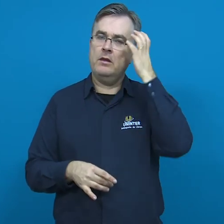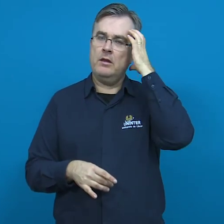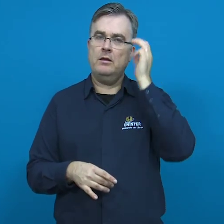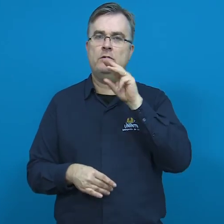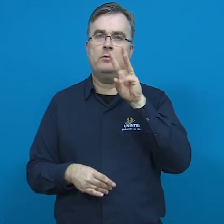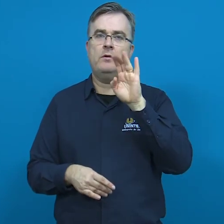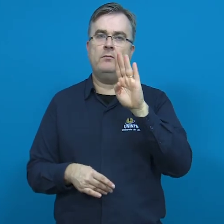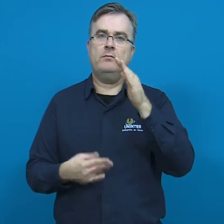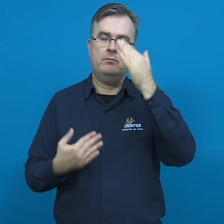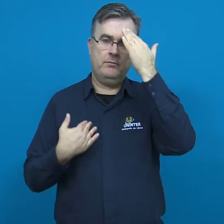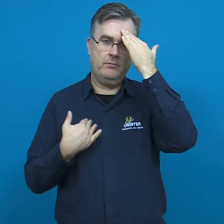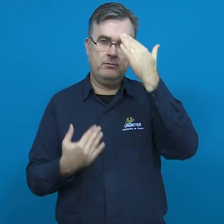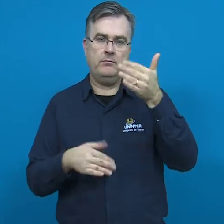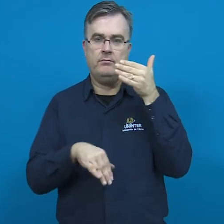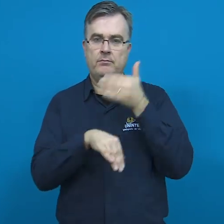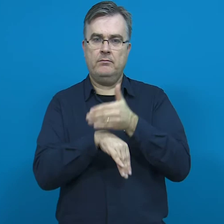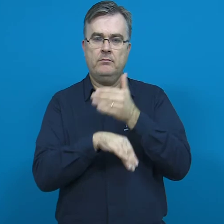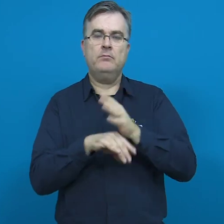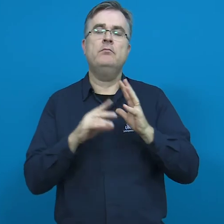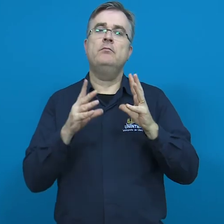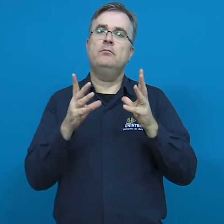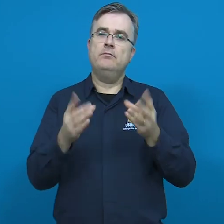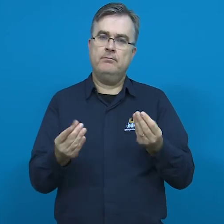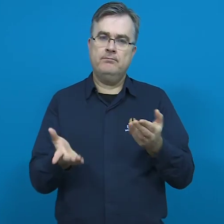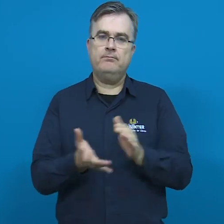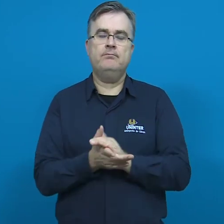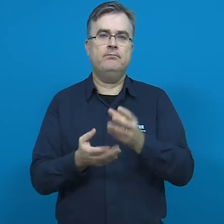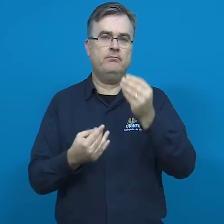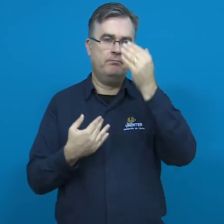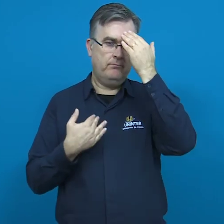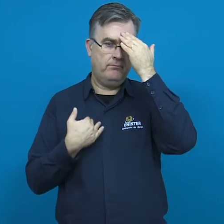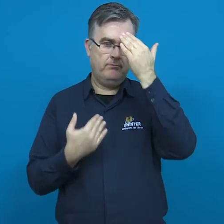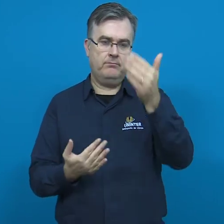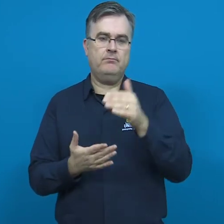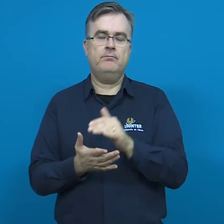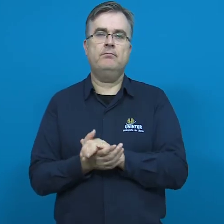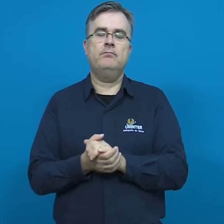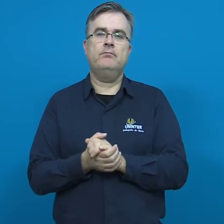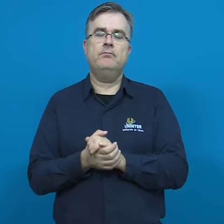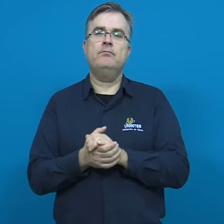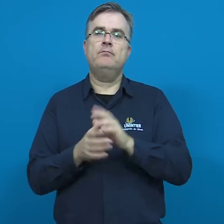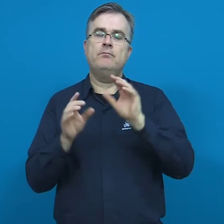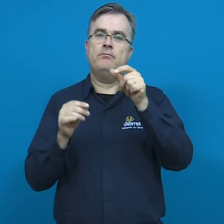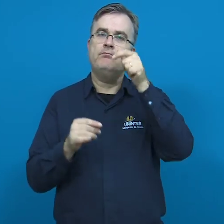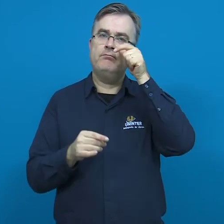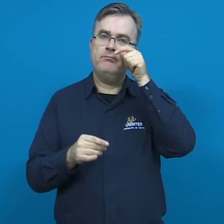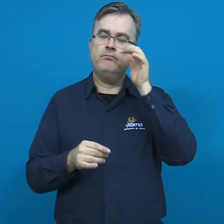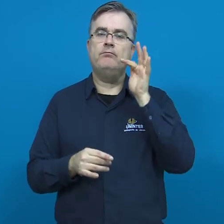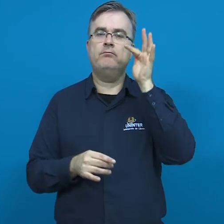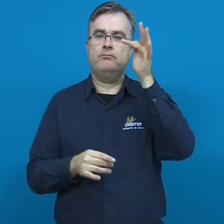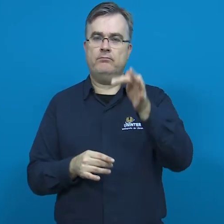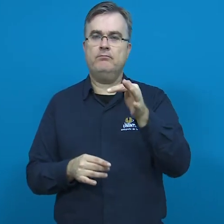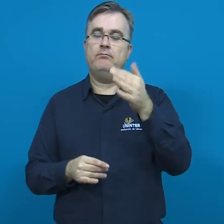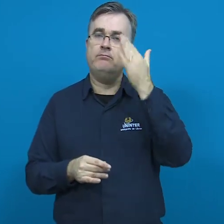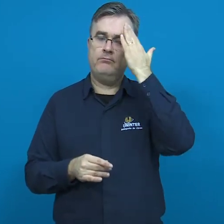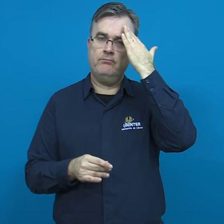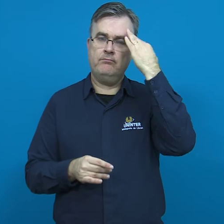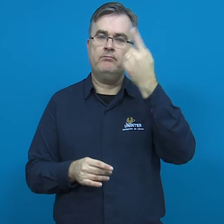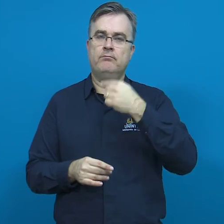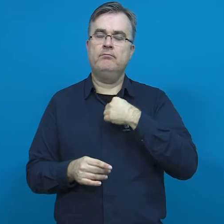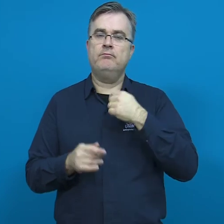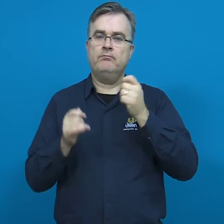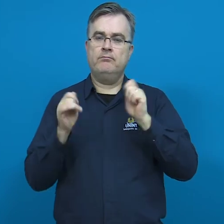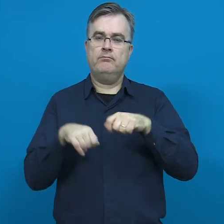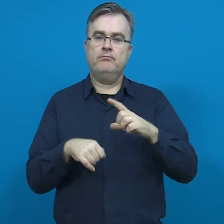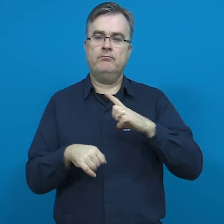finais aí dessa nossa rádio web. Então, agradeço a participação de todos e obrigada pela audiência, e